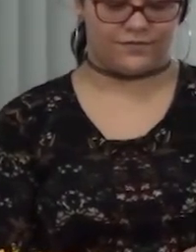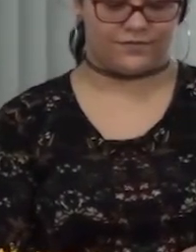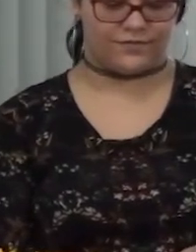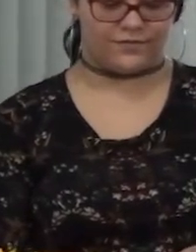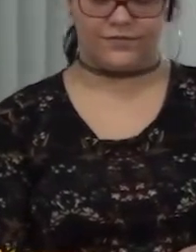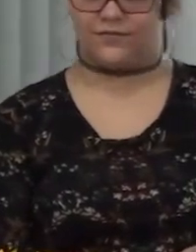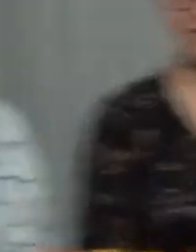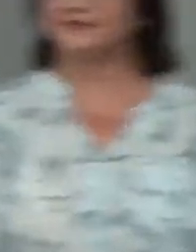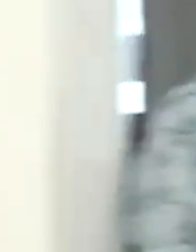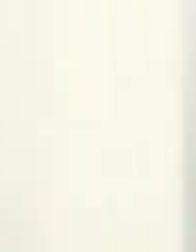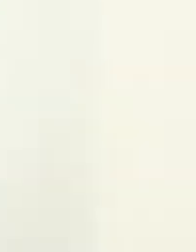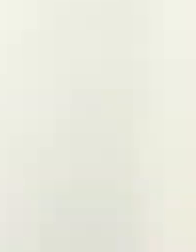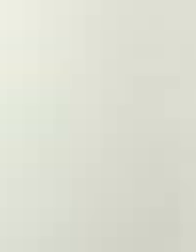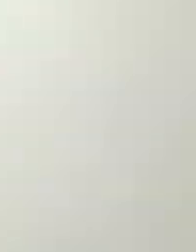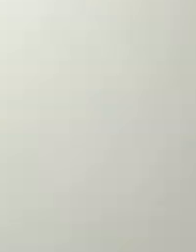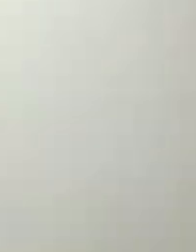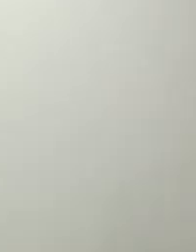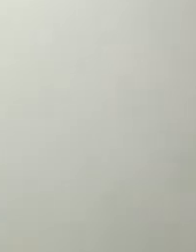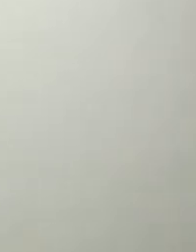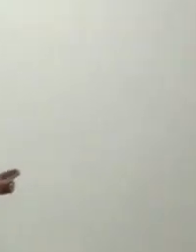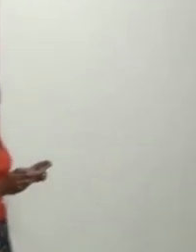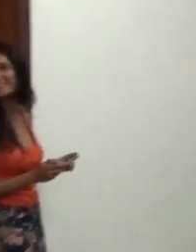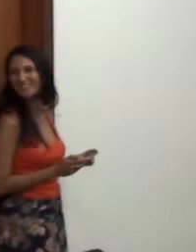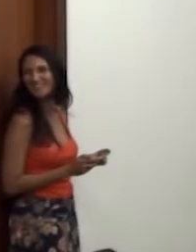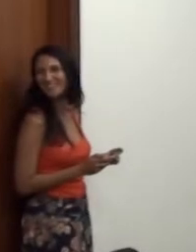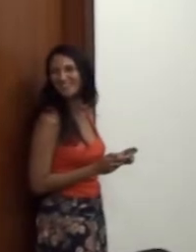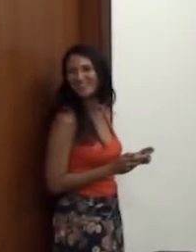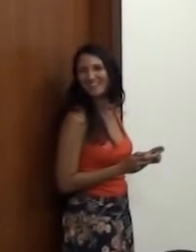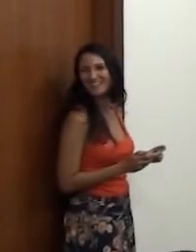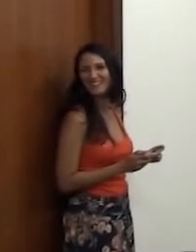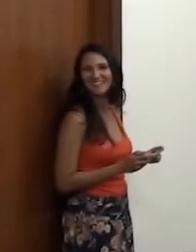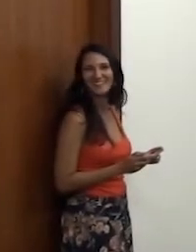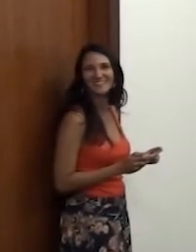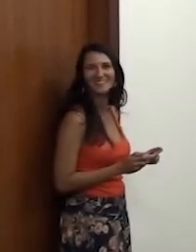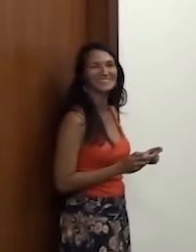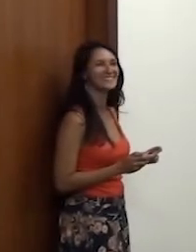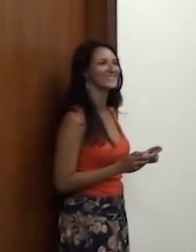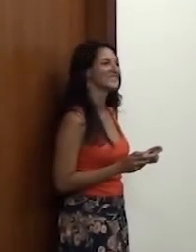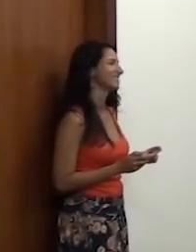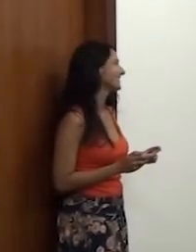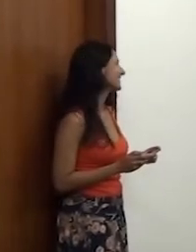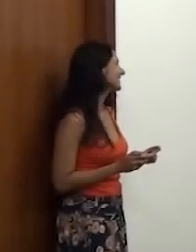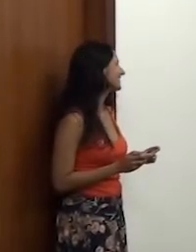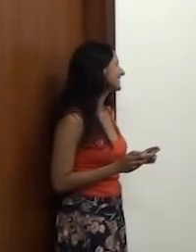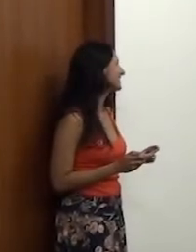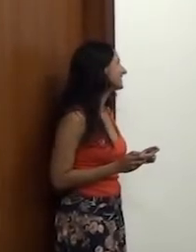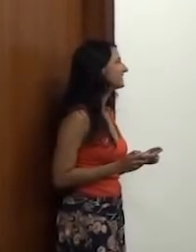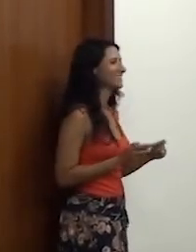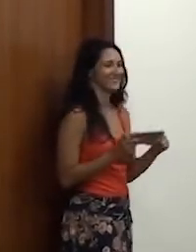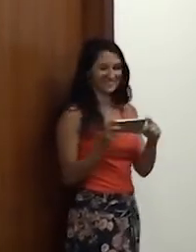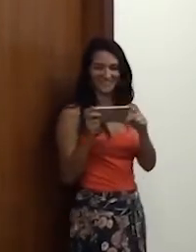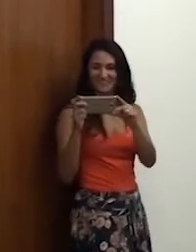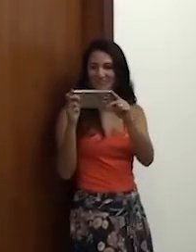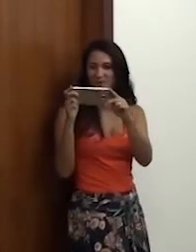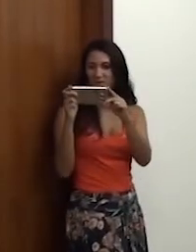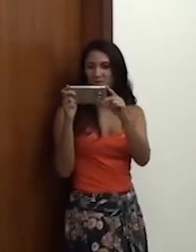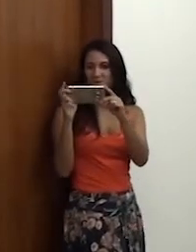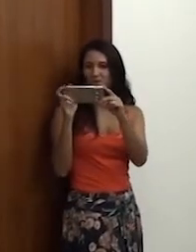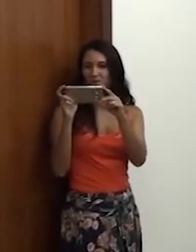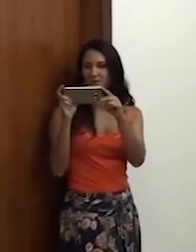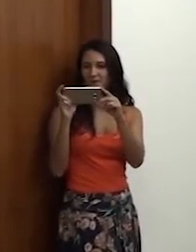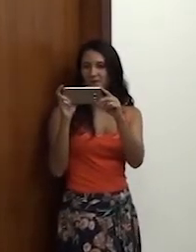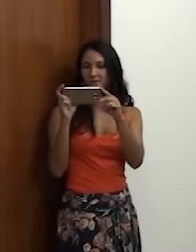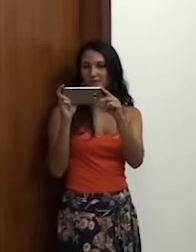do... É um dos escravos, né? É um grande colaborador no processo de